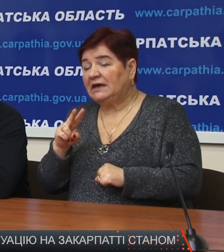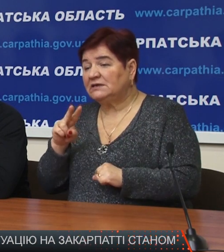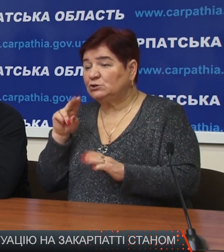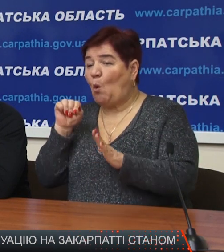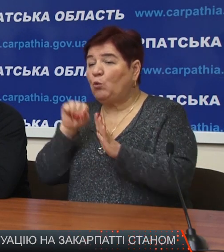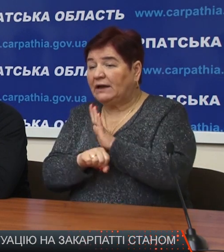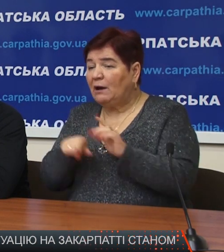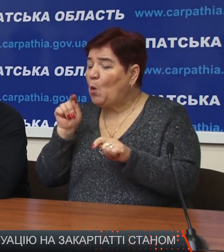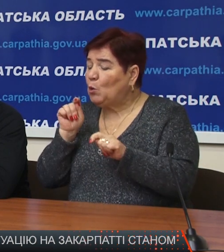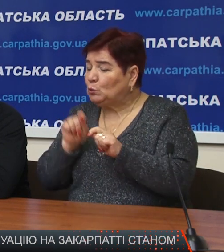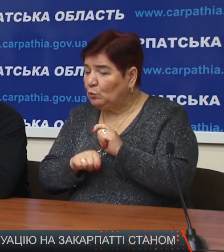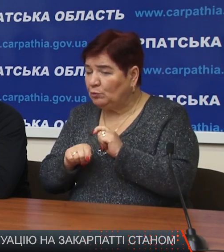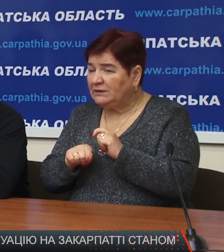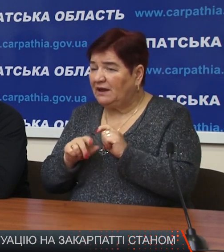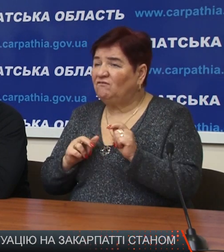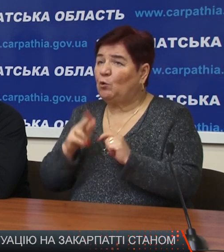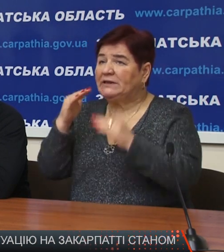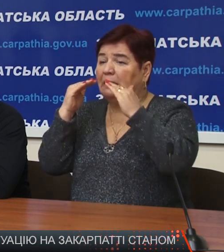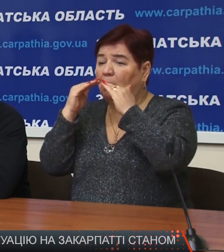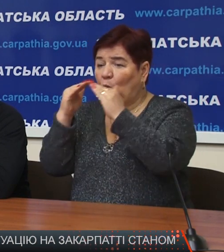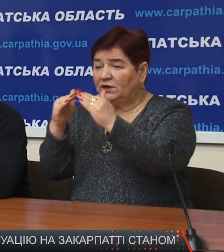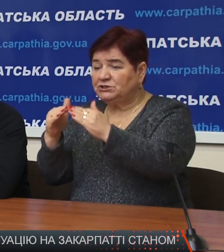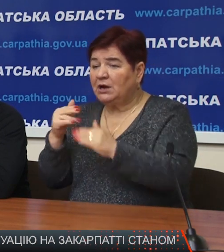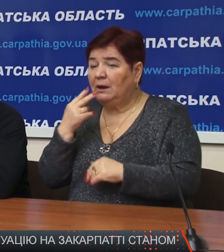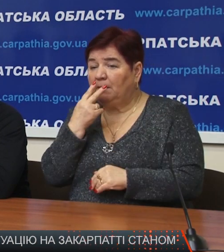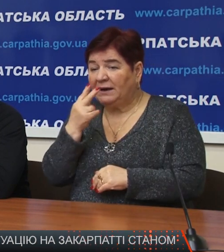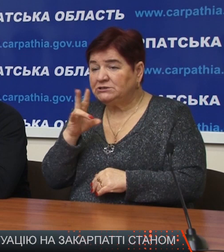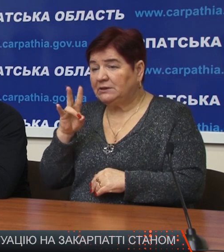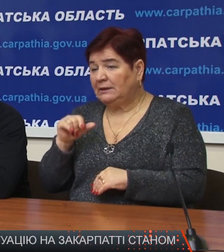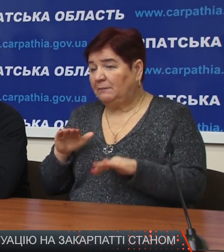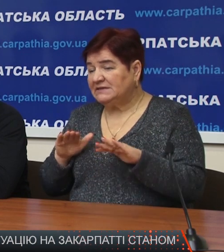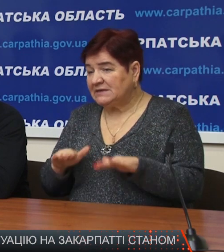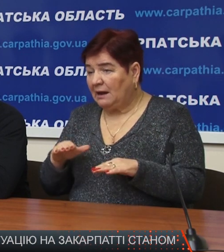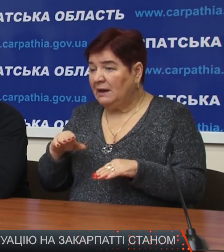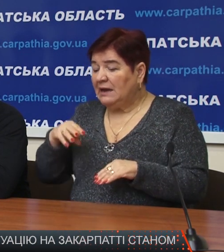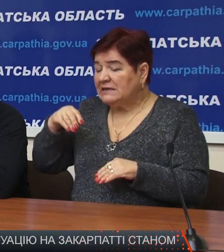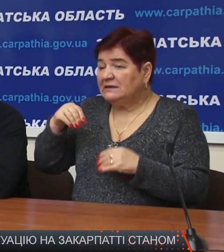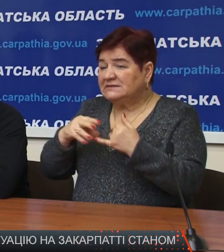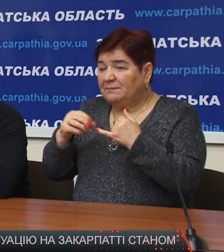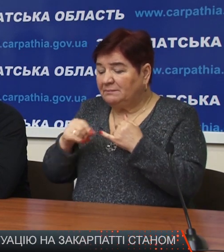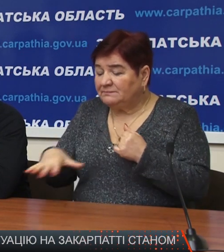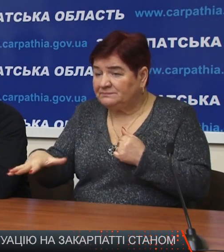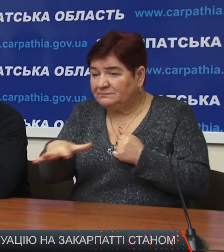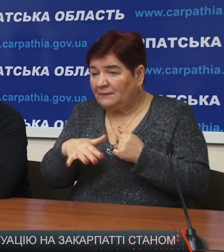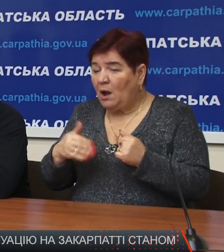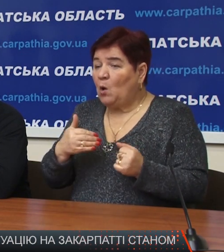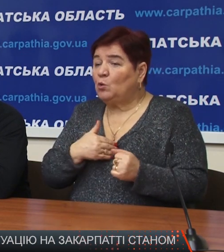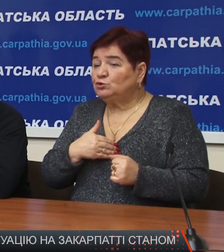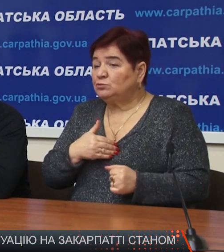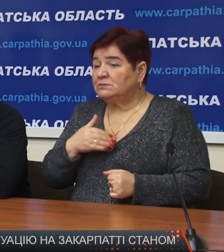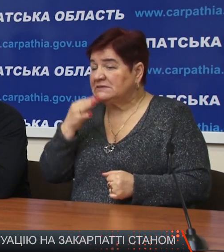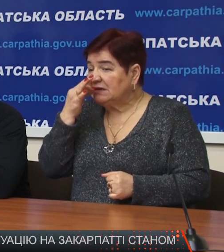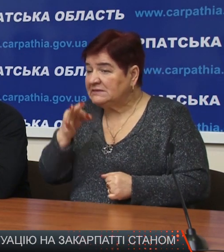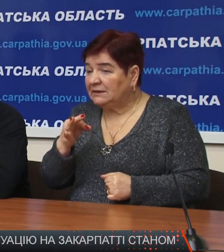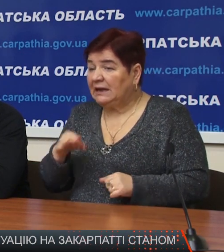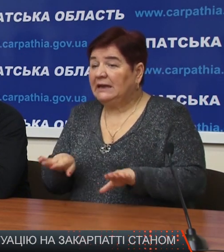Тому контролюйте, виходьте на горище, якщо десь бачите це на місцях, засипайте землею, знищуйте, щоб цього не було. Хочу заспокоїти, поки